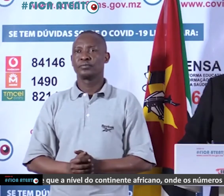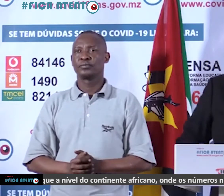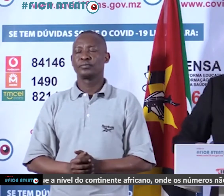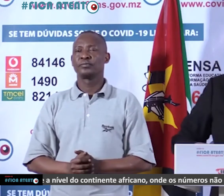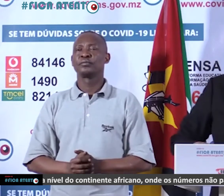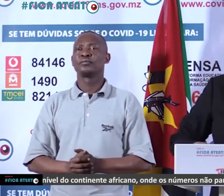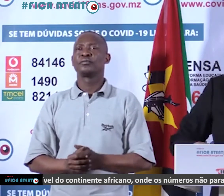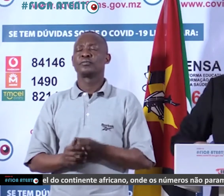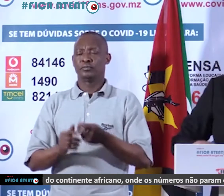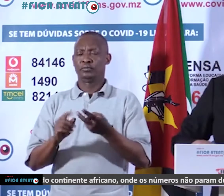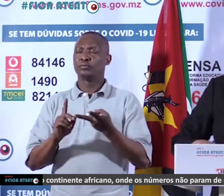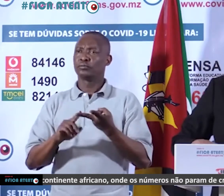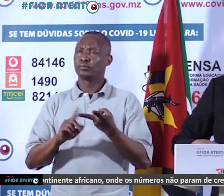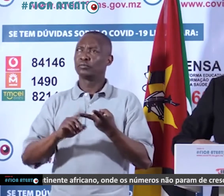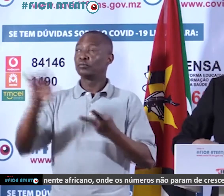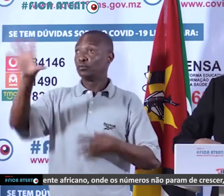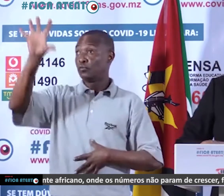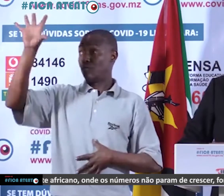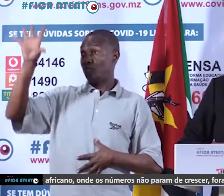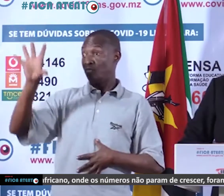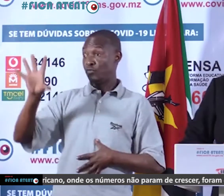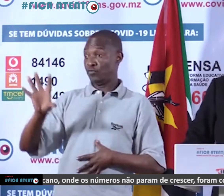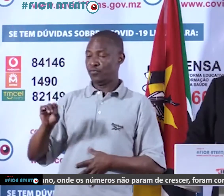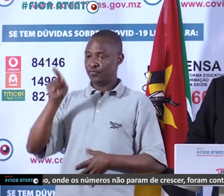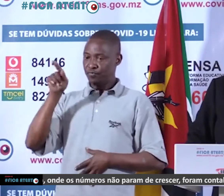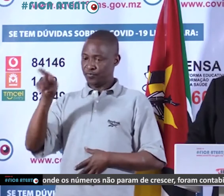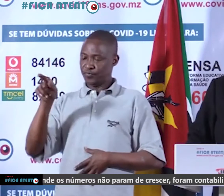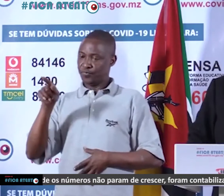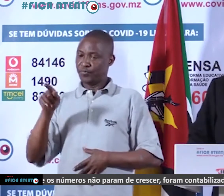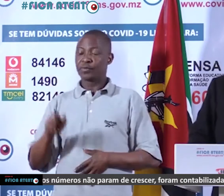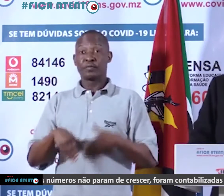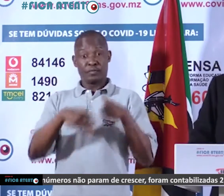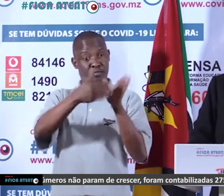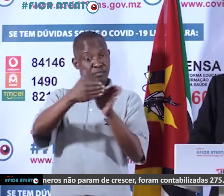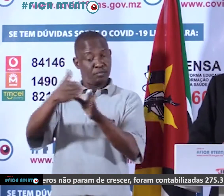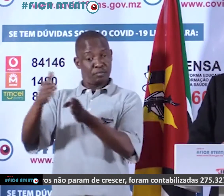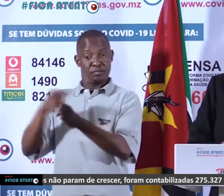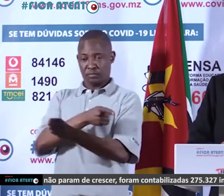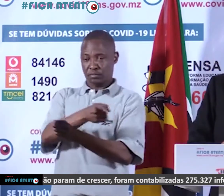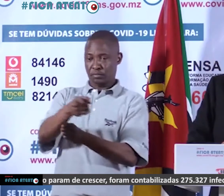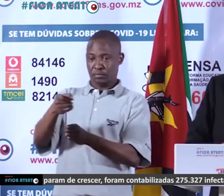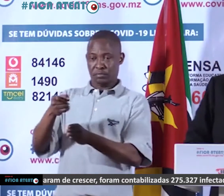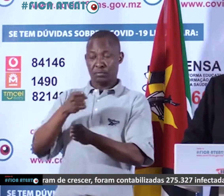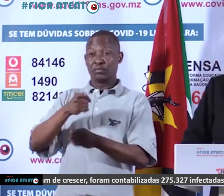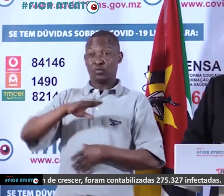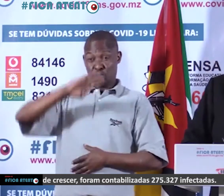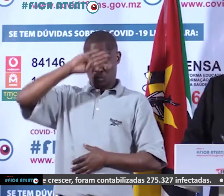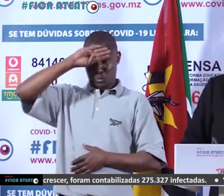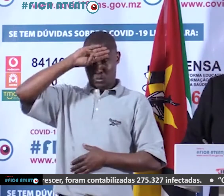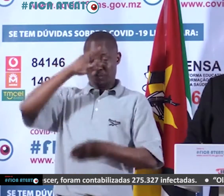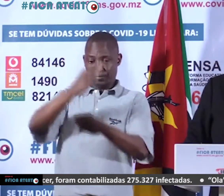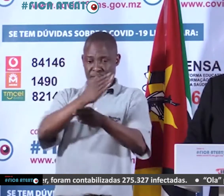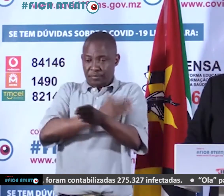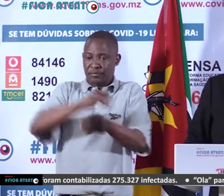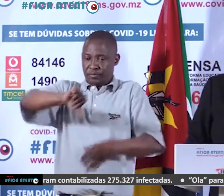Também no nosso continente tem aumentado de uma forma sustentada o número de pessoas completamente recuperadas de